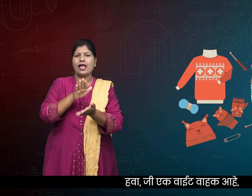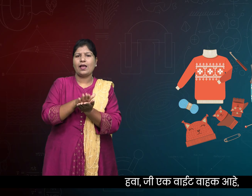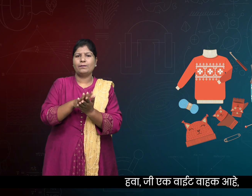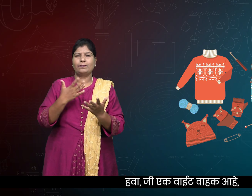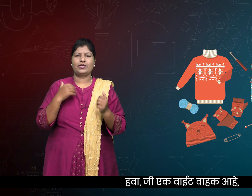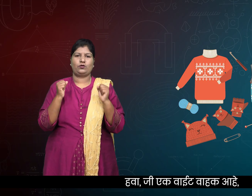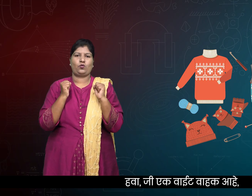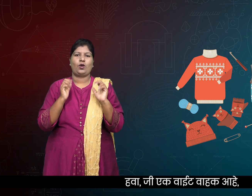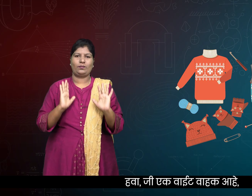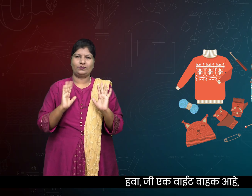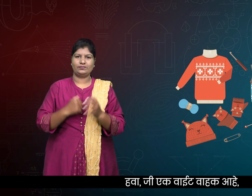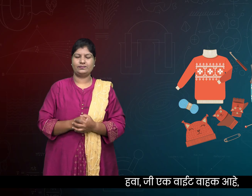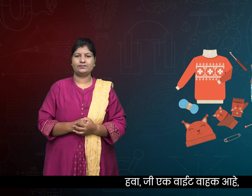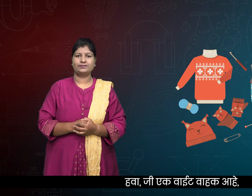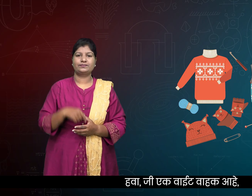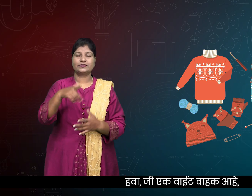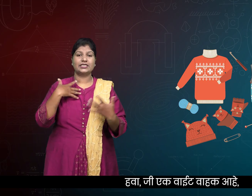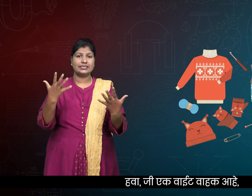हवा जी एक वाईट वाहक आहे,